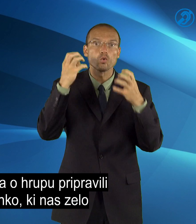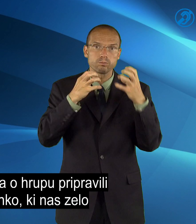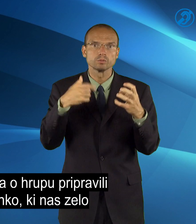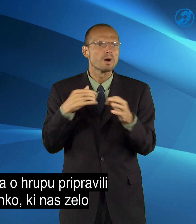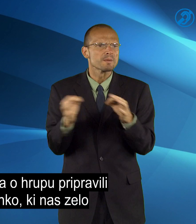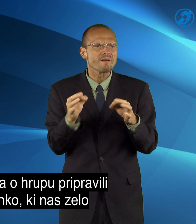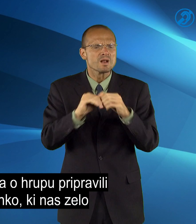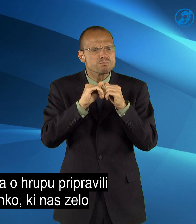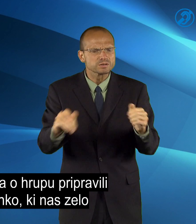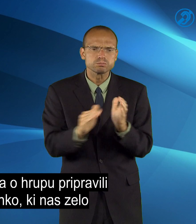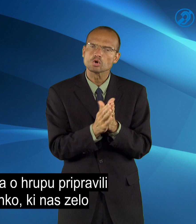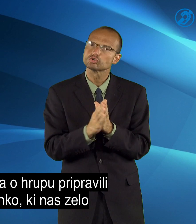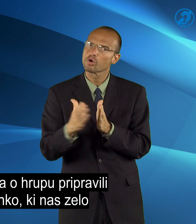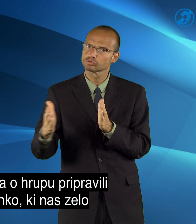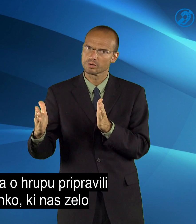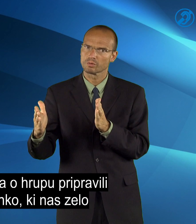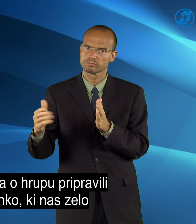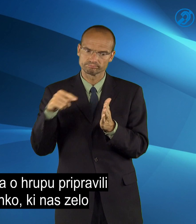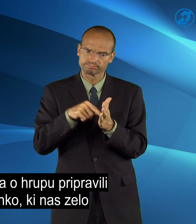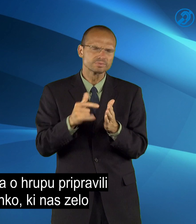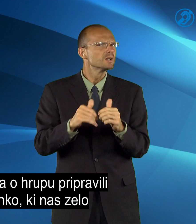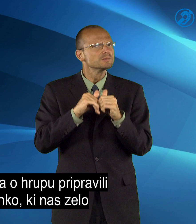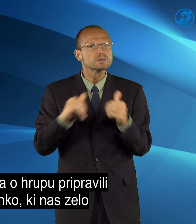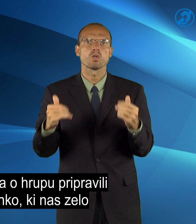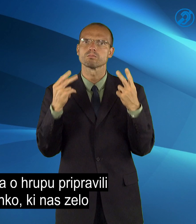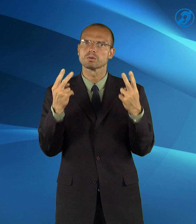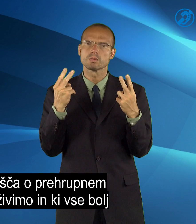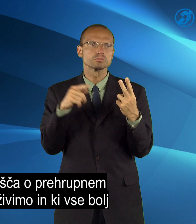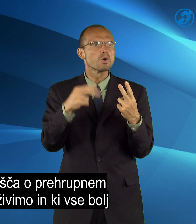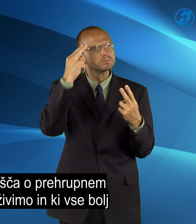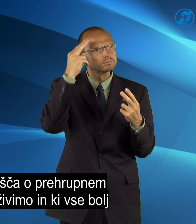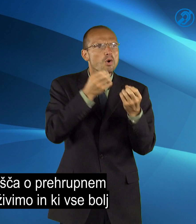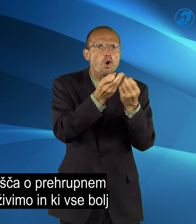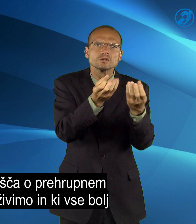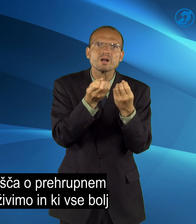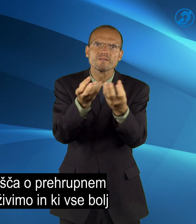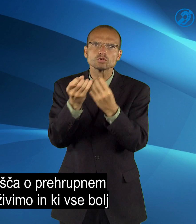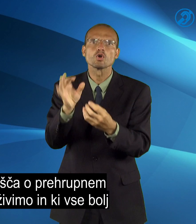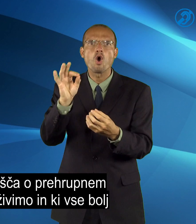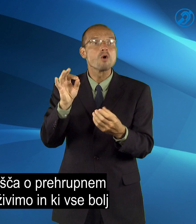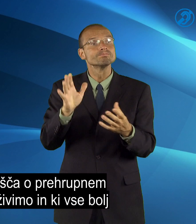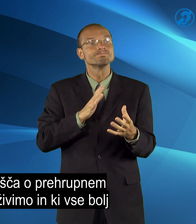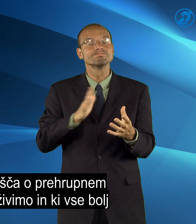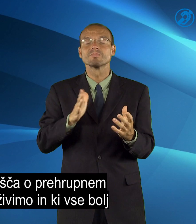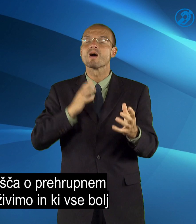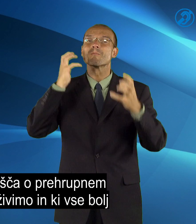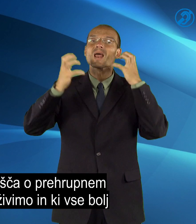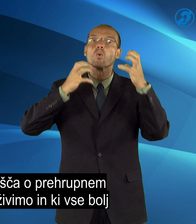posebno zloženko, ki nas zelo pomembno ozavešča o prehrupnem okolju, v katerem živimo in ki vse bolj vpliva na